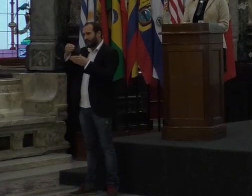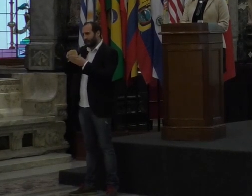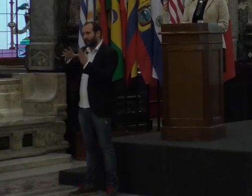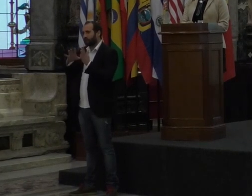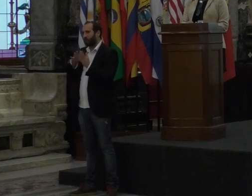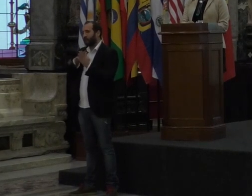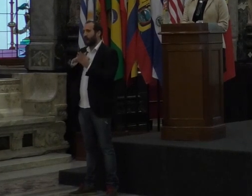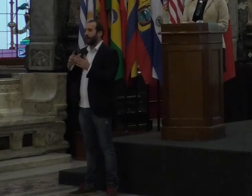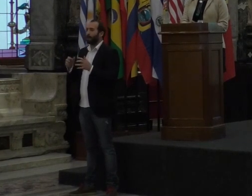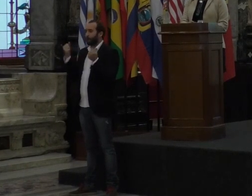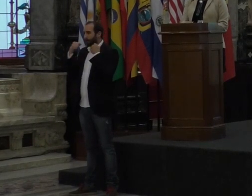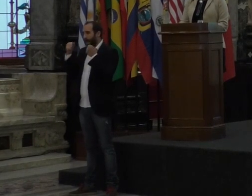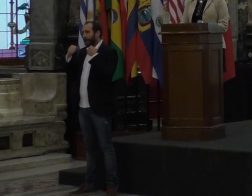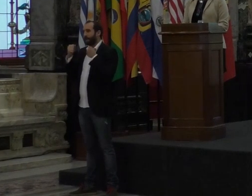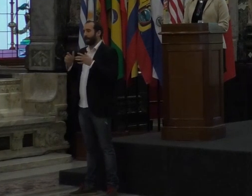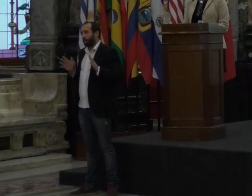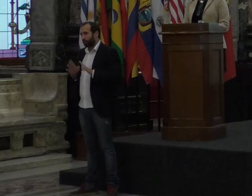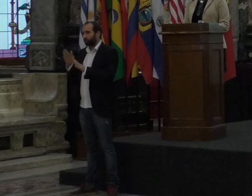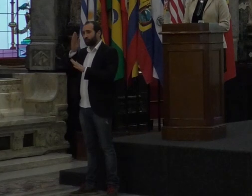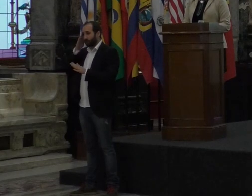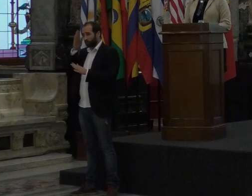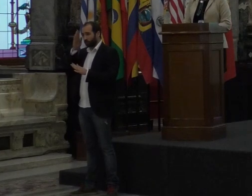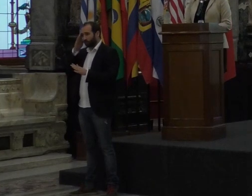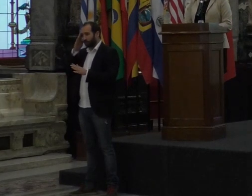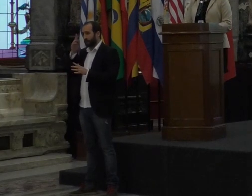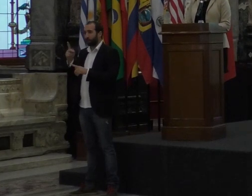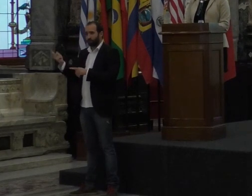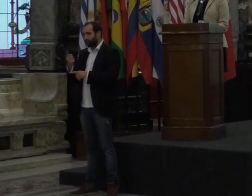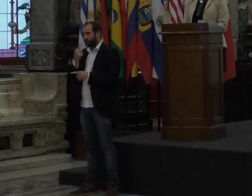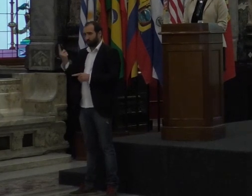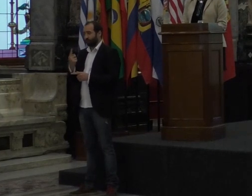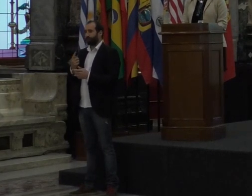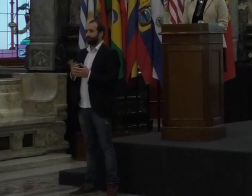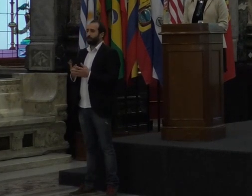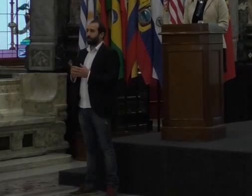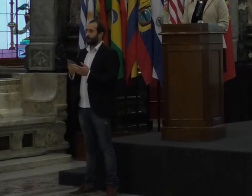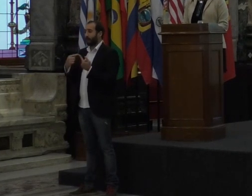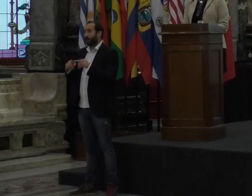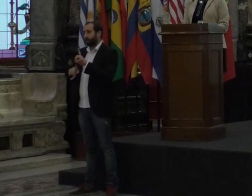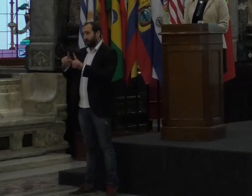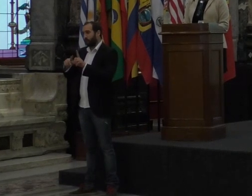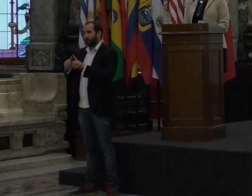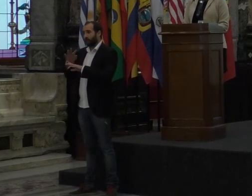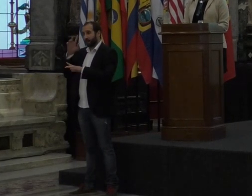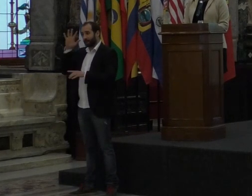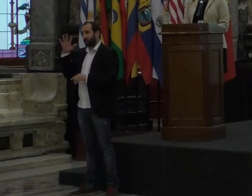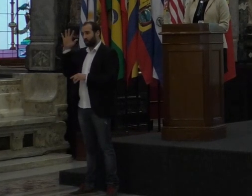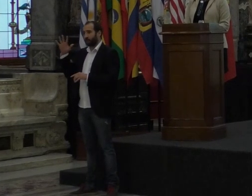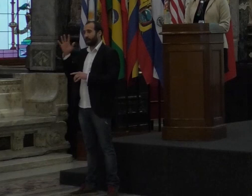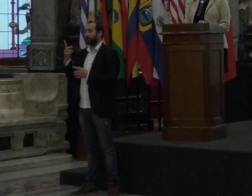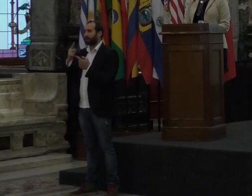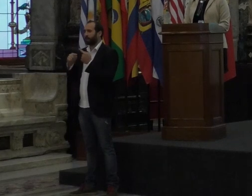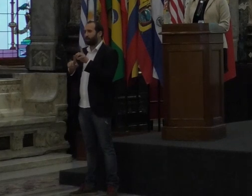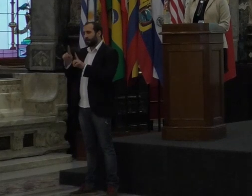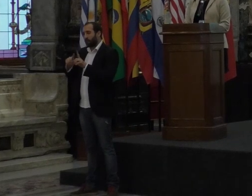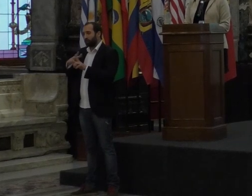prácticas, reflexiones, producción de conocimientos de todos ustedes. La Facultad de Psicología es